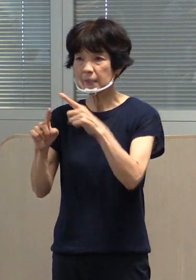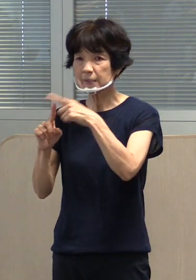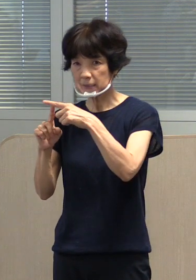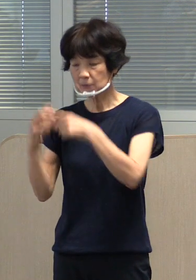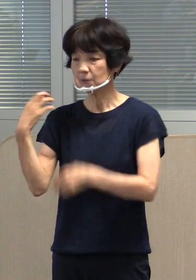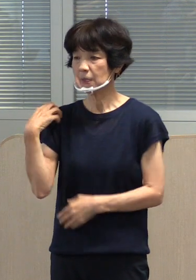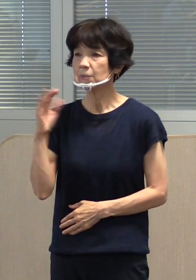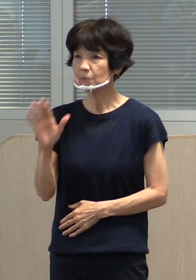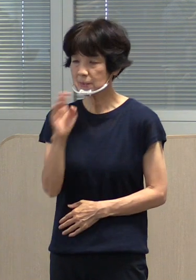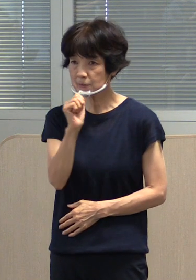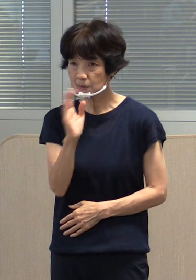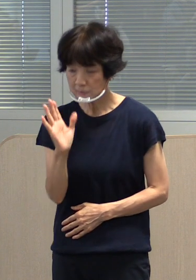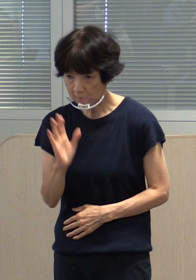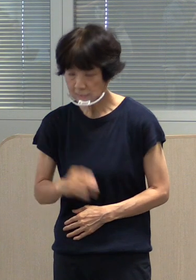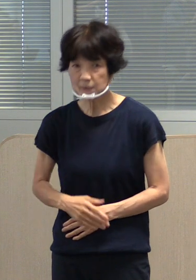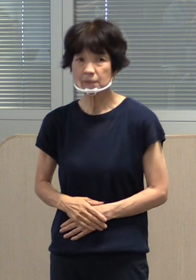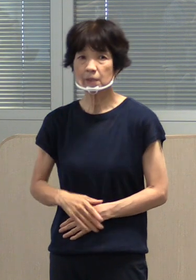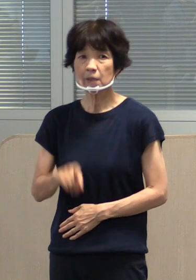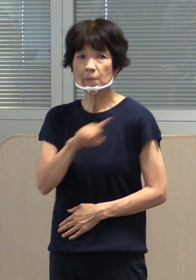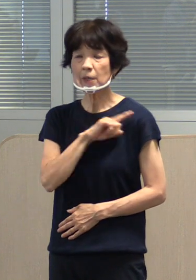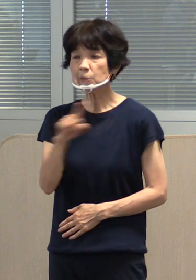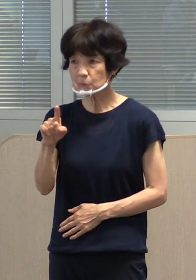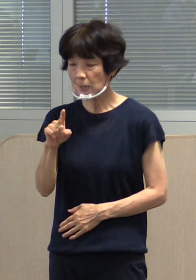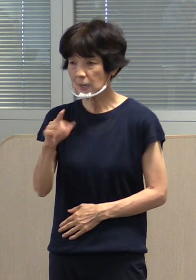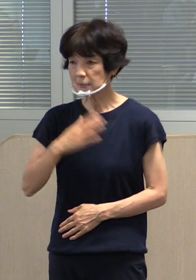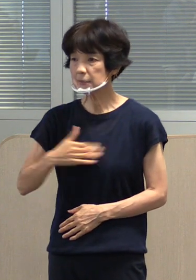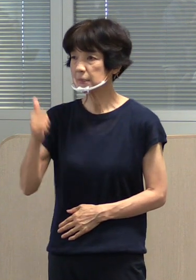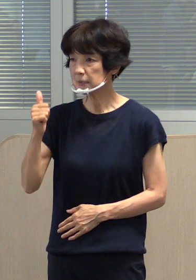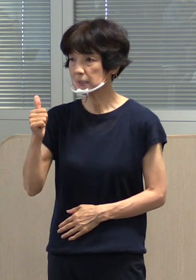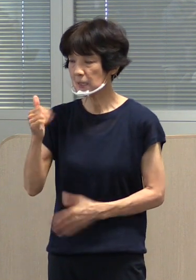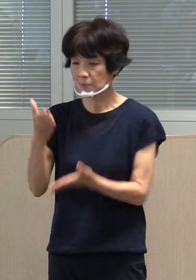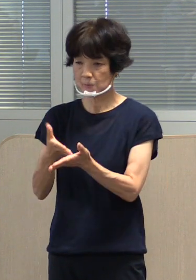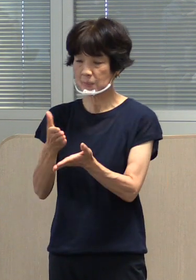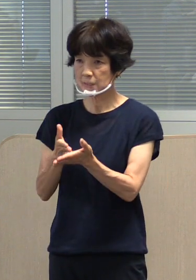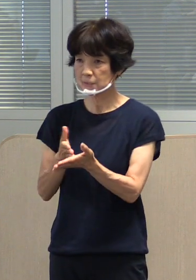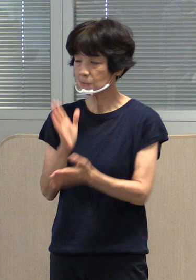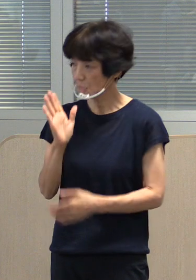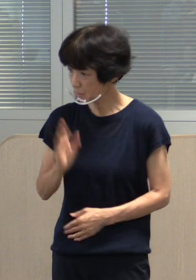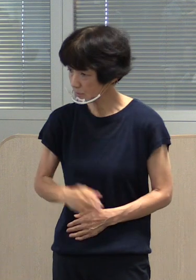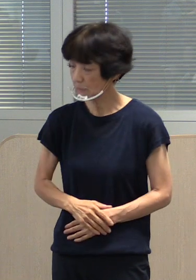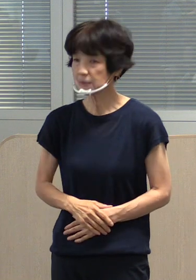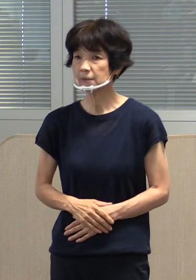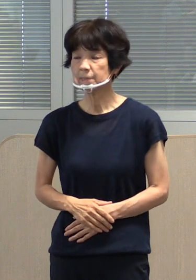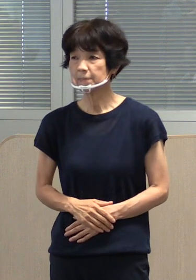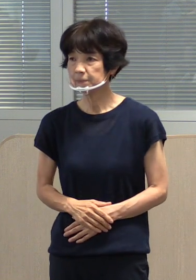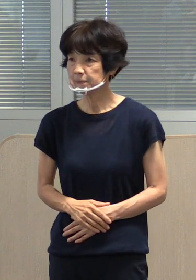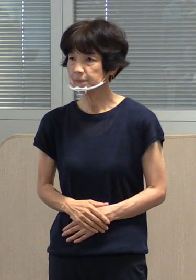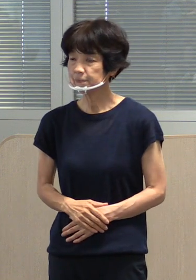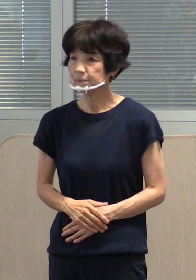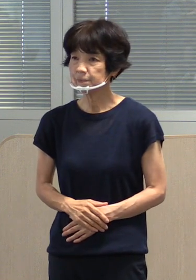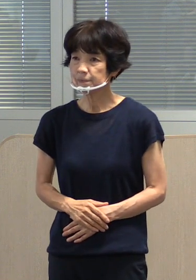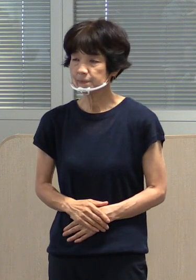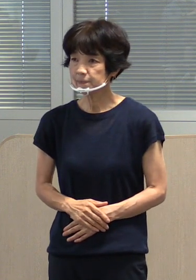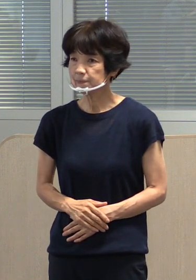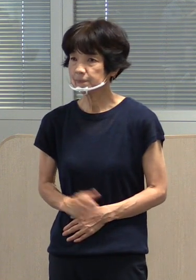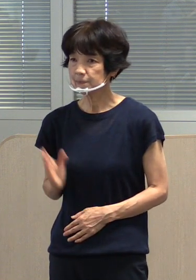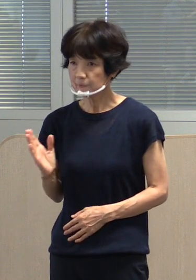。 は よ い。 ろしくお願いします。まずは冒頭、知事からメッセージが終わりということで、よろしくお願いします。